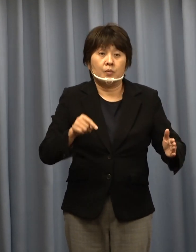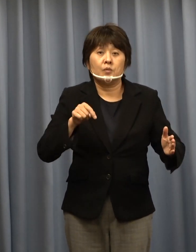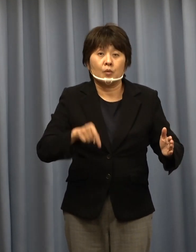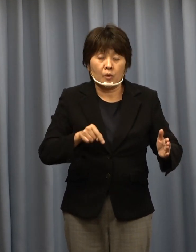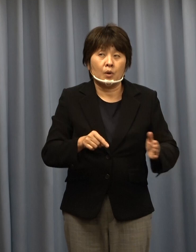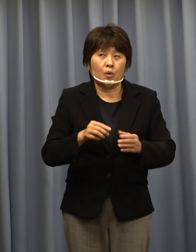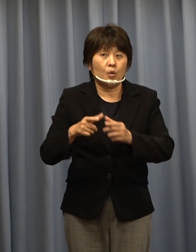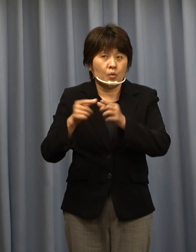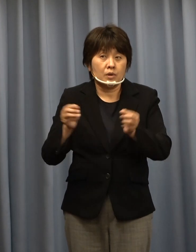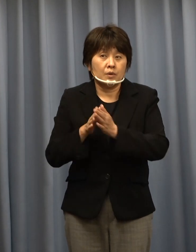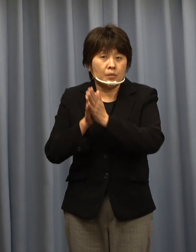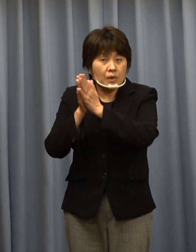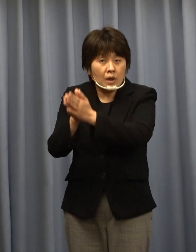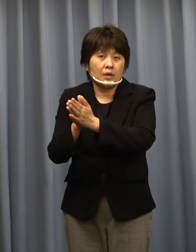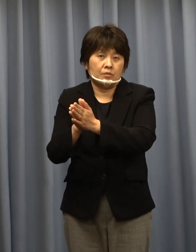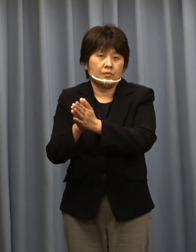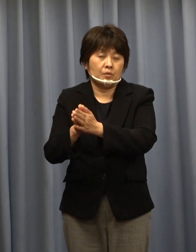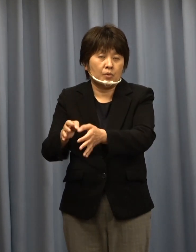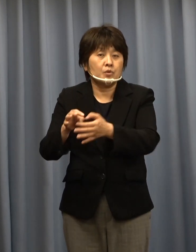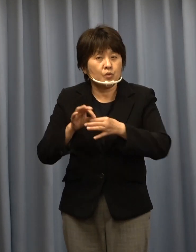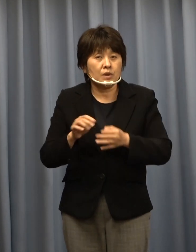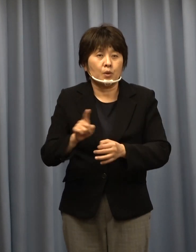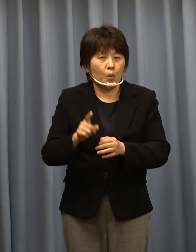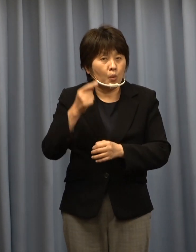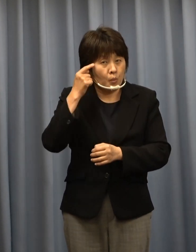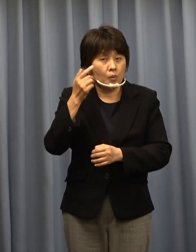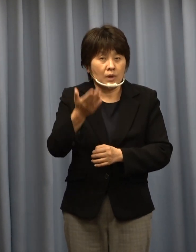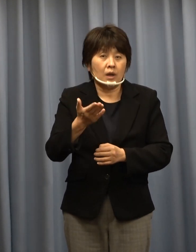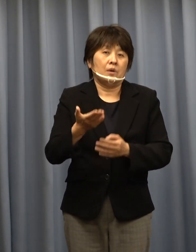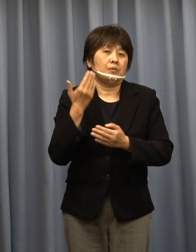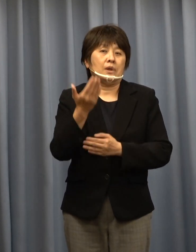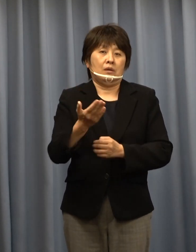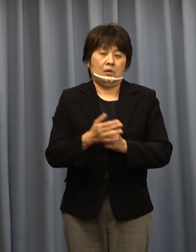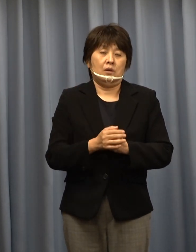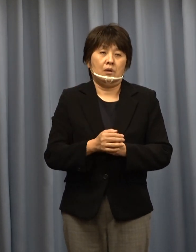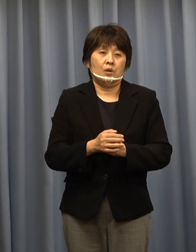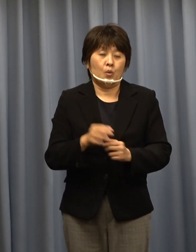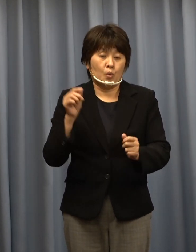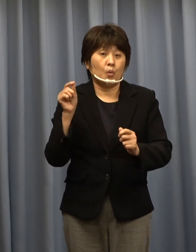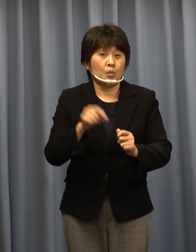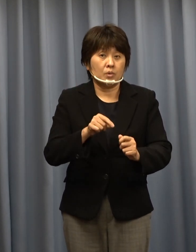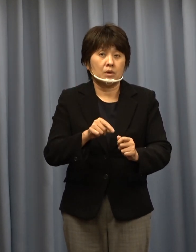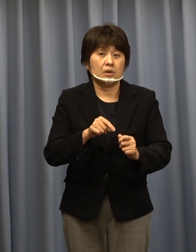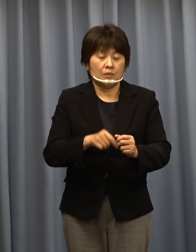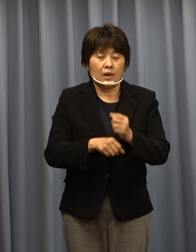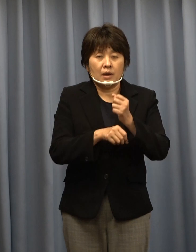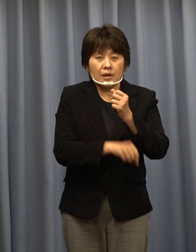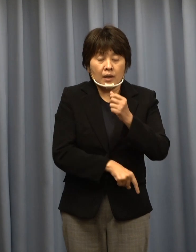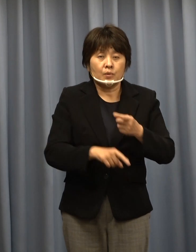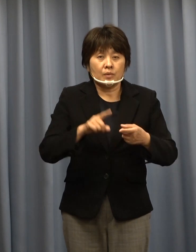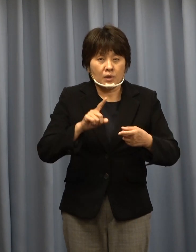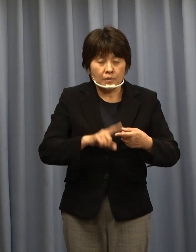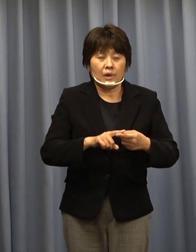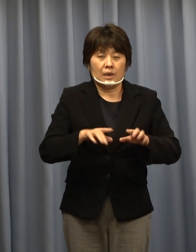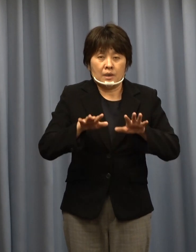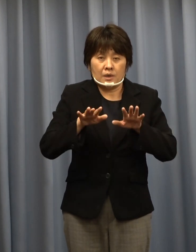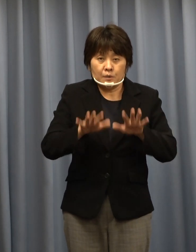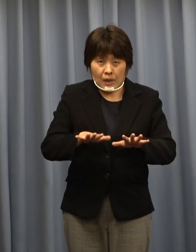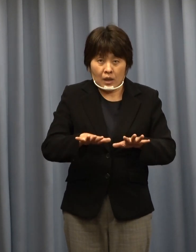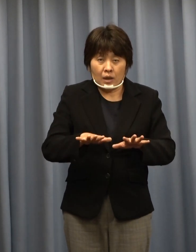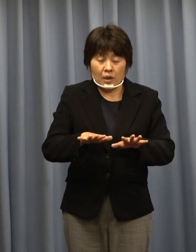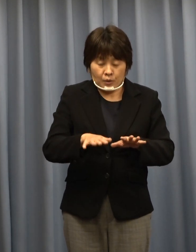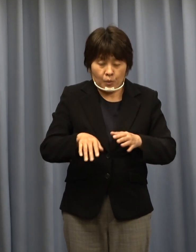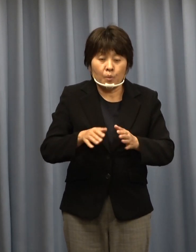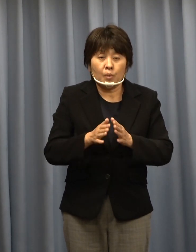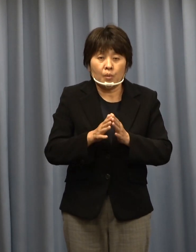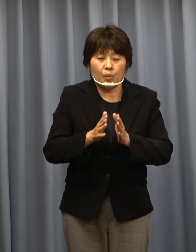をまず伺いました。そしてそれに伴って措置については原則は現在お